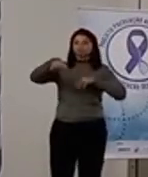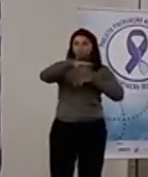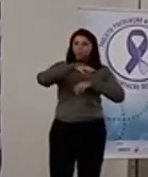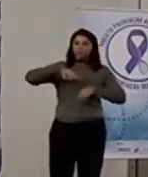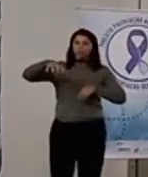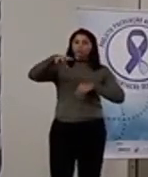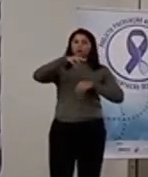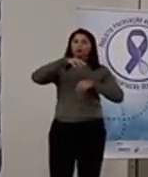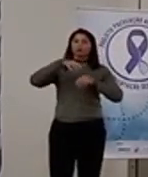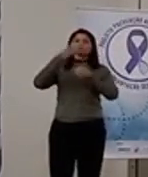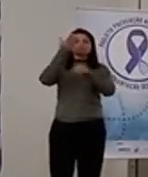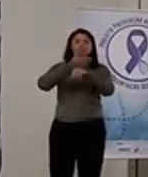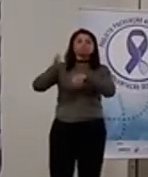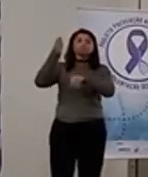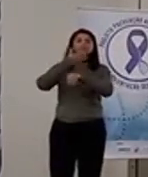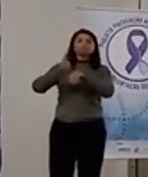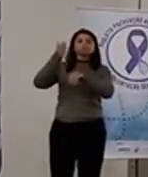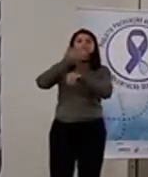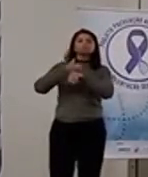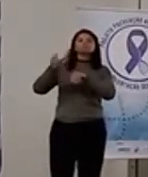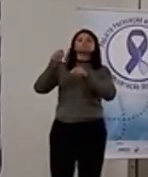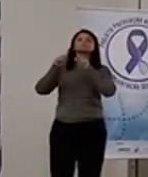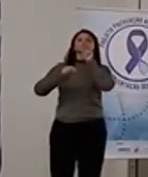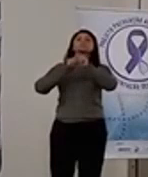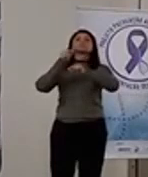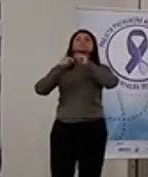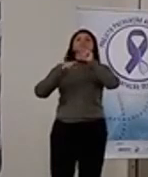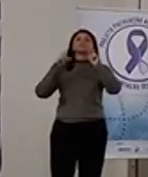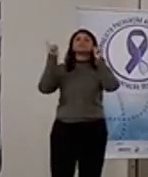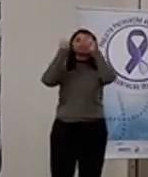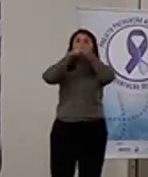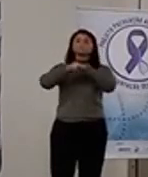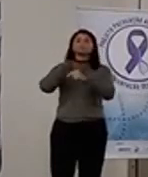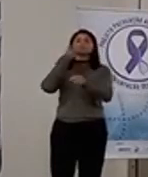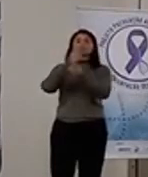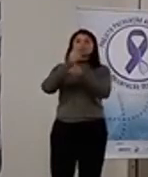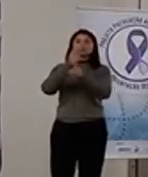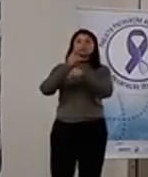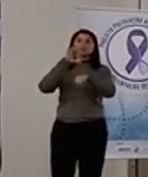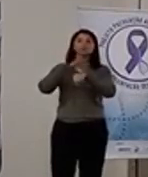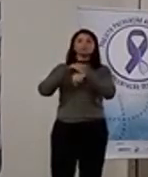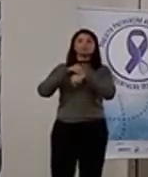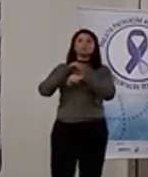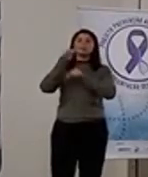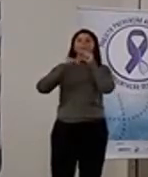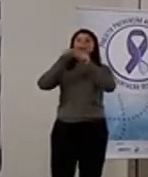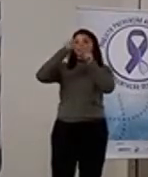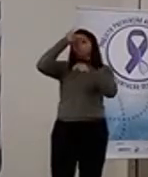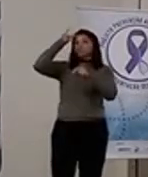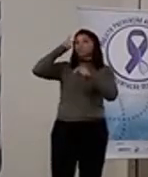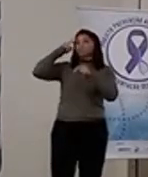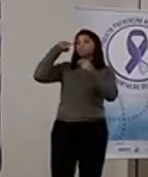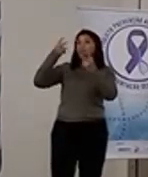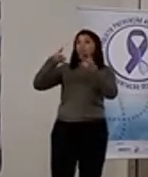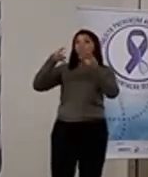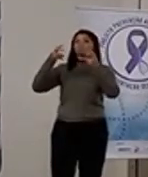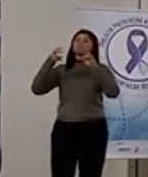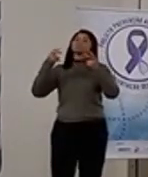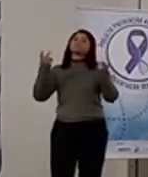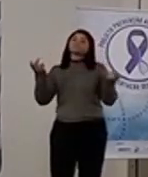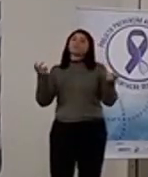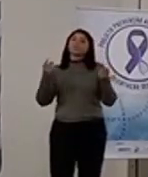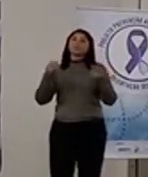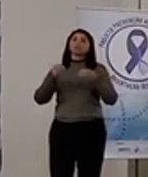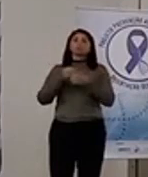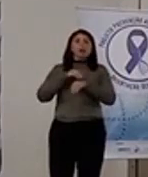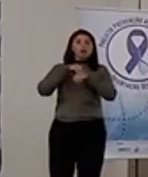para diagnosticar, porque eu entendo, são raras mesmo, mas para você pelo menos fazer com que as pessoas suspeitem ou encaminhem mais cedo.